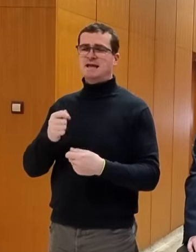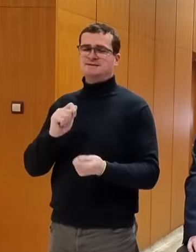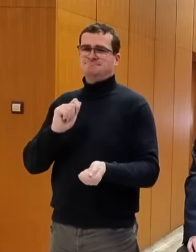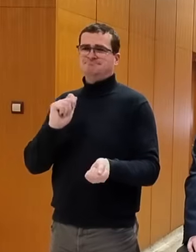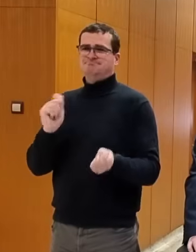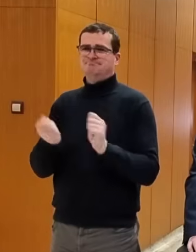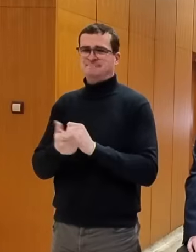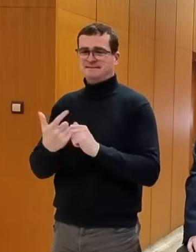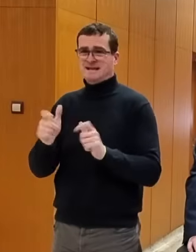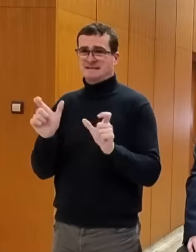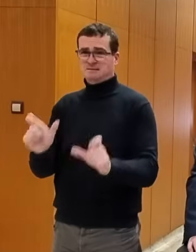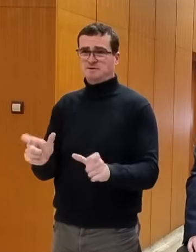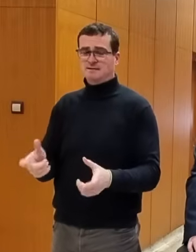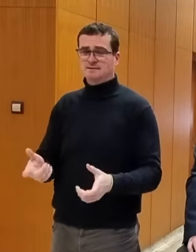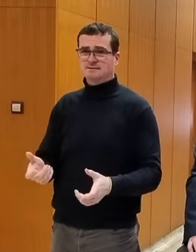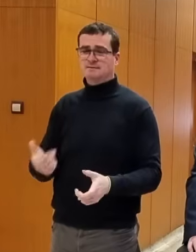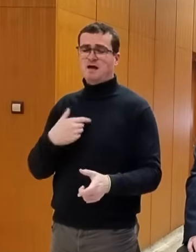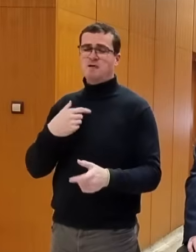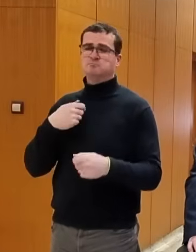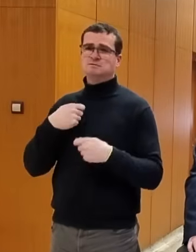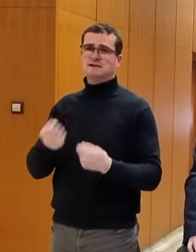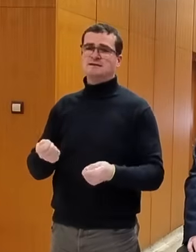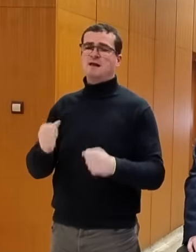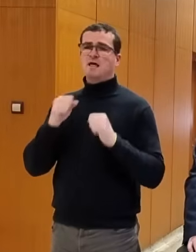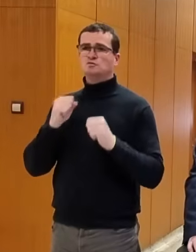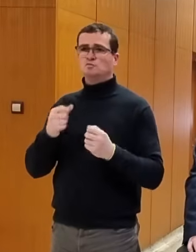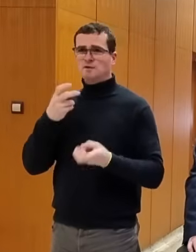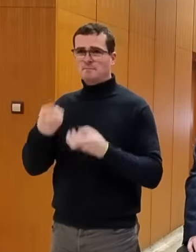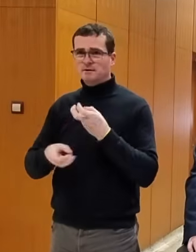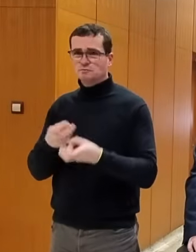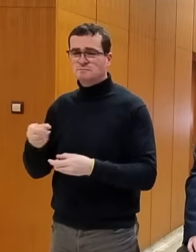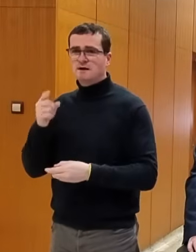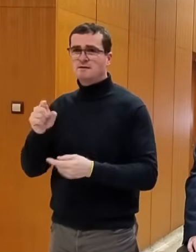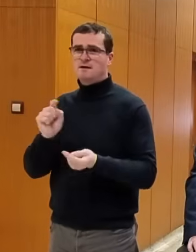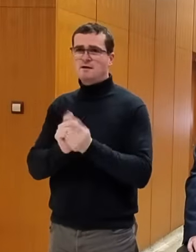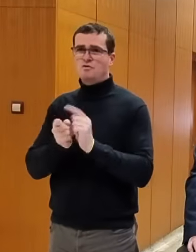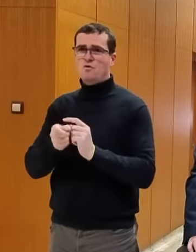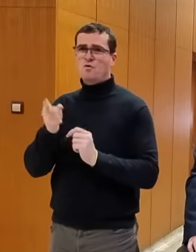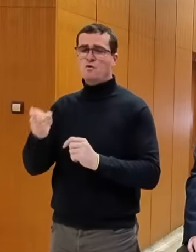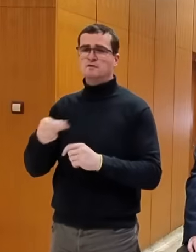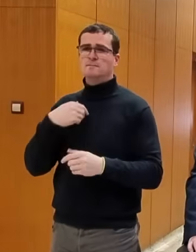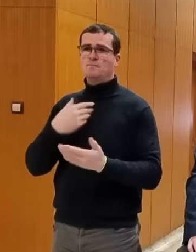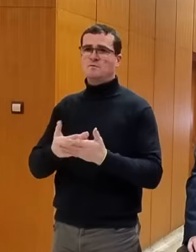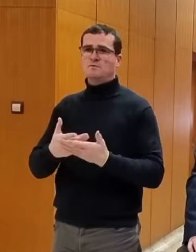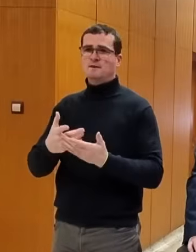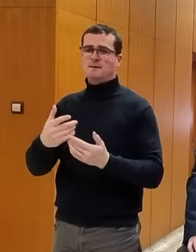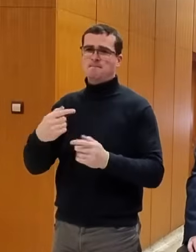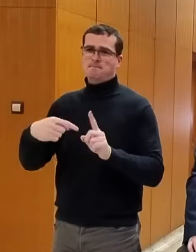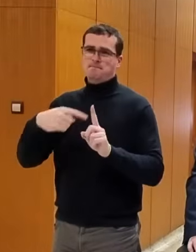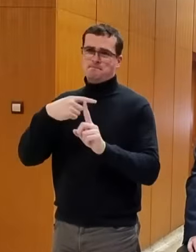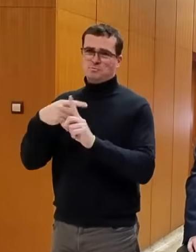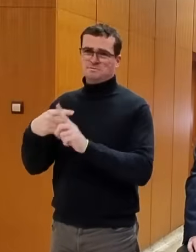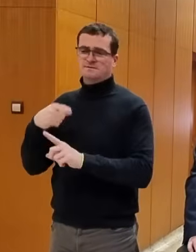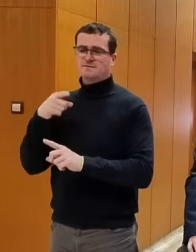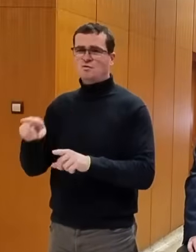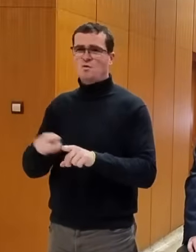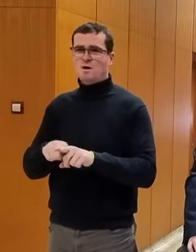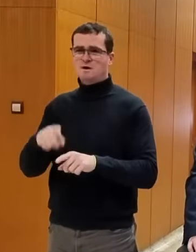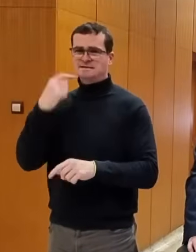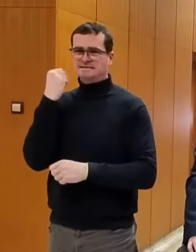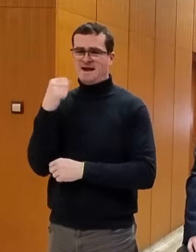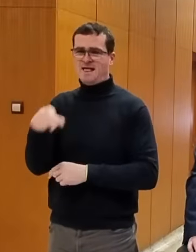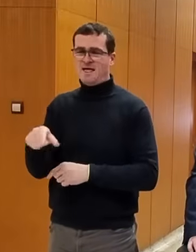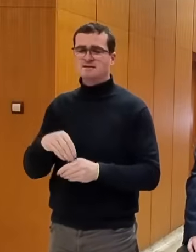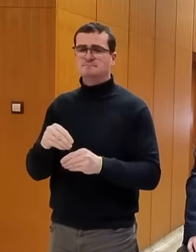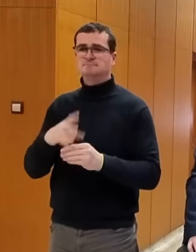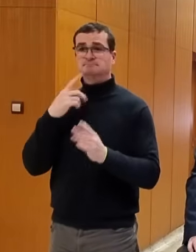Aj prekvalifikácia, aj tomu, aby to bolo možné súdne preskúmať takéto dohody a takéto poskytnuté benefity. Čiže to je ten základ.